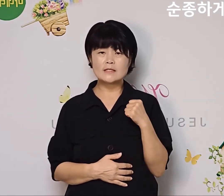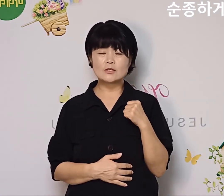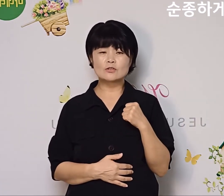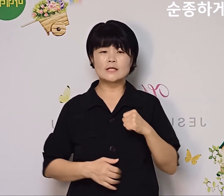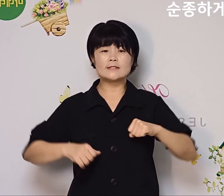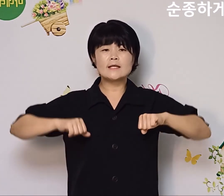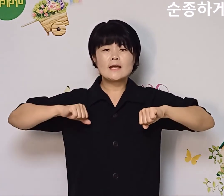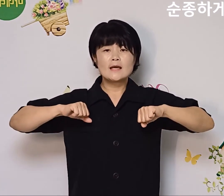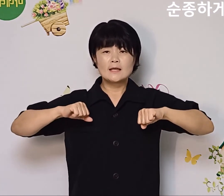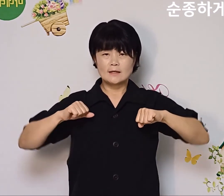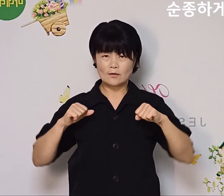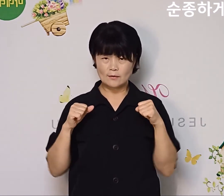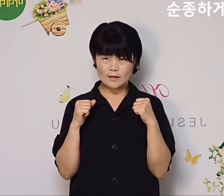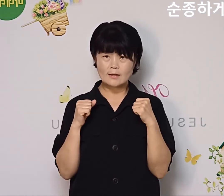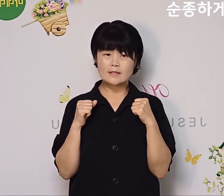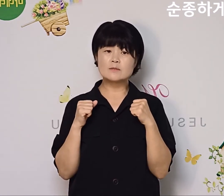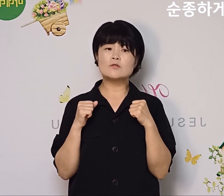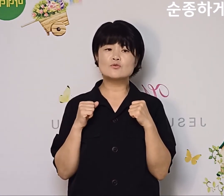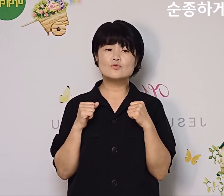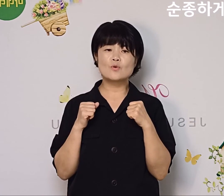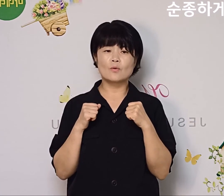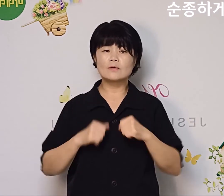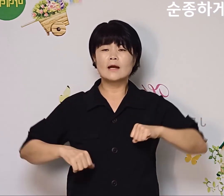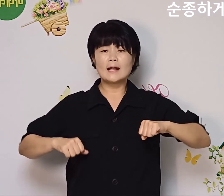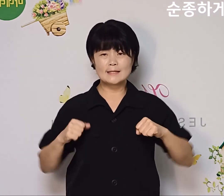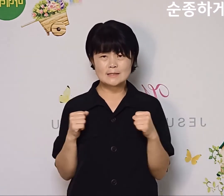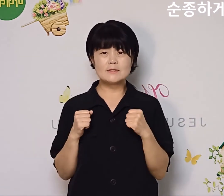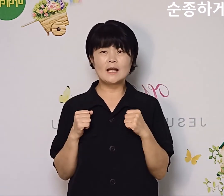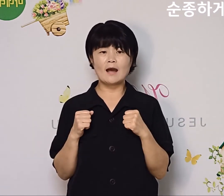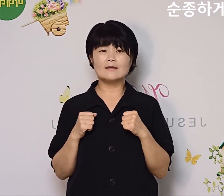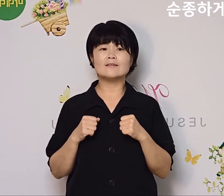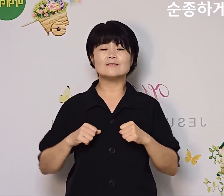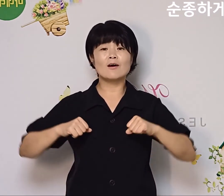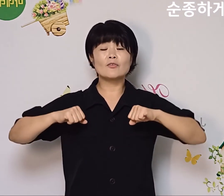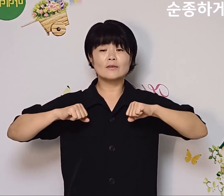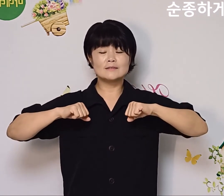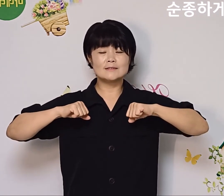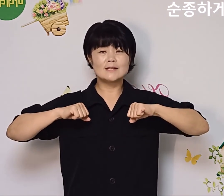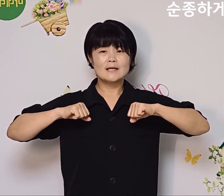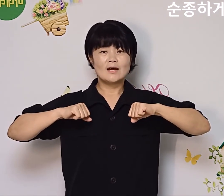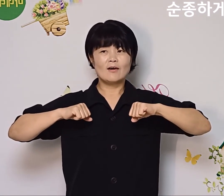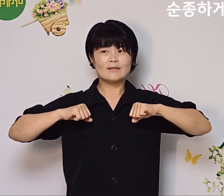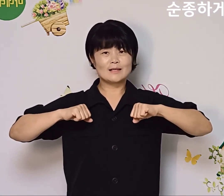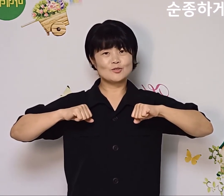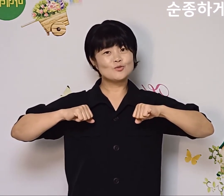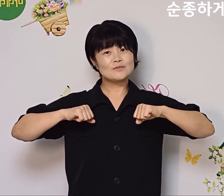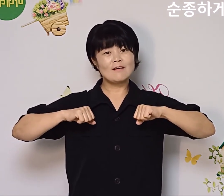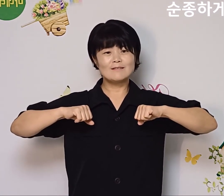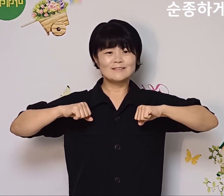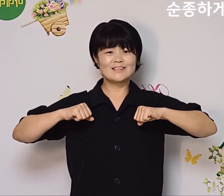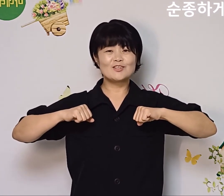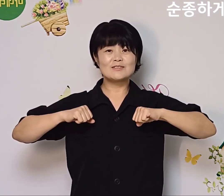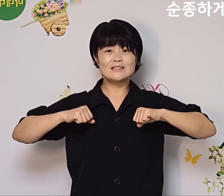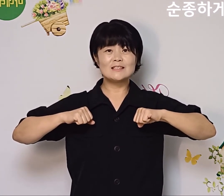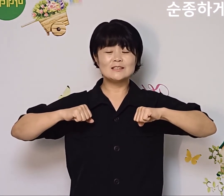내리셔도 되는데 이렇게 내리시면 순종. 알겠습니다. 이런 어떤 약간 충성 그런